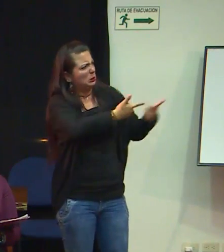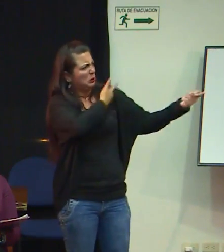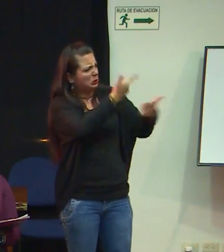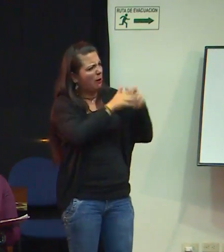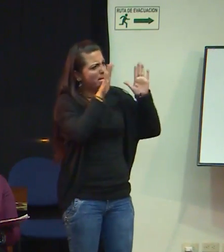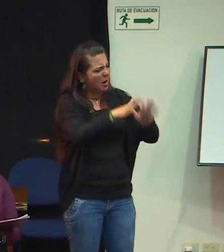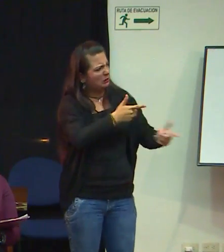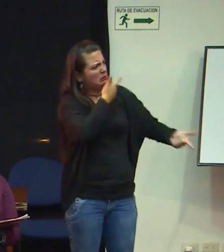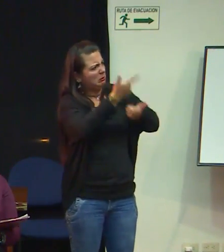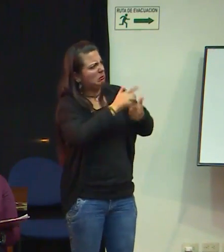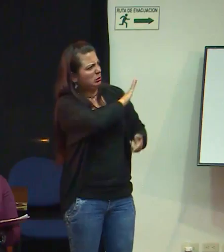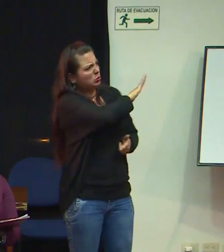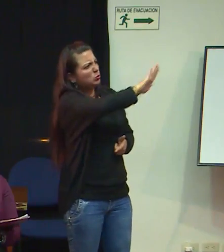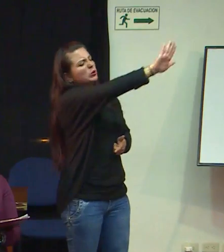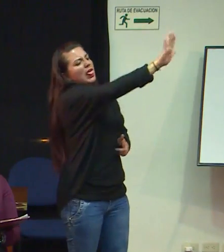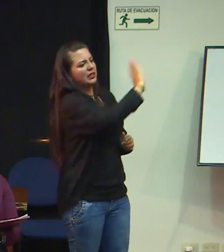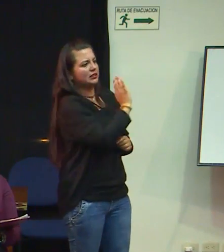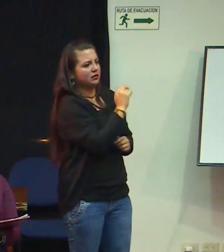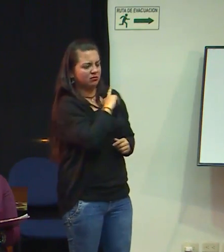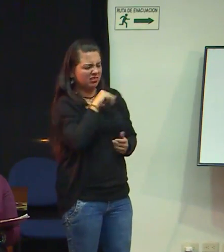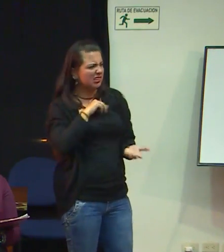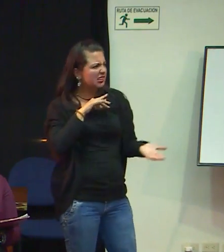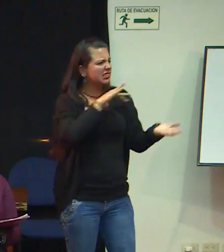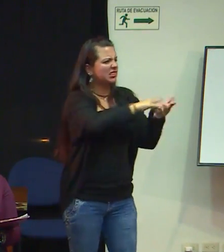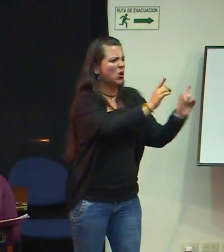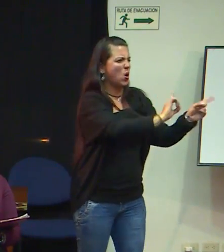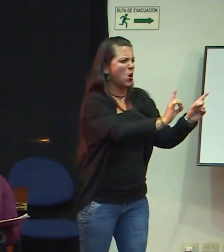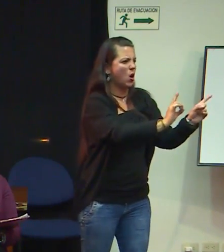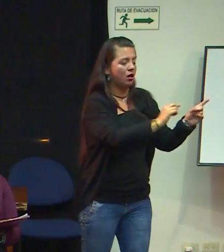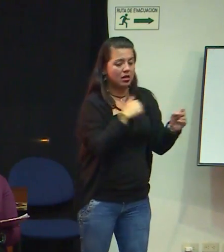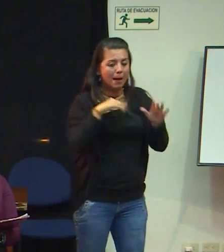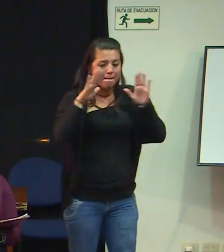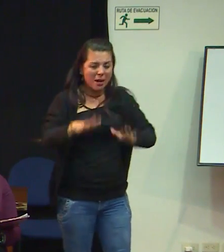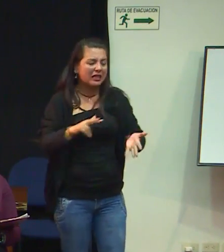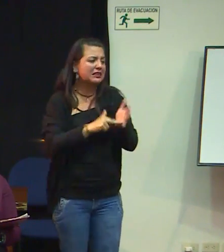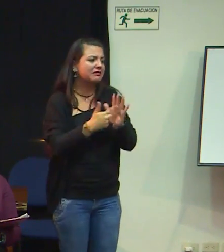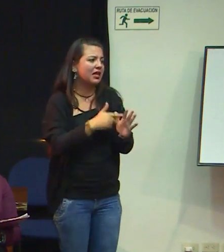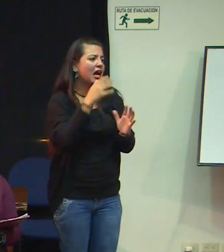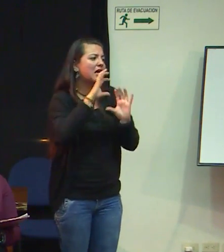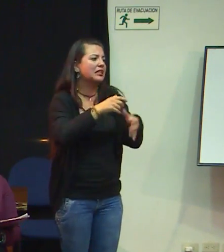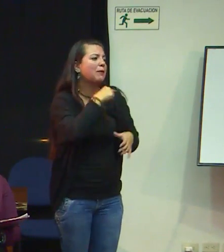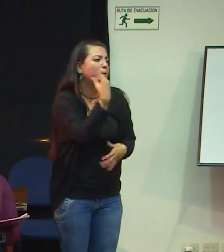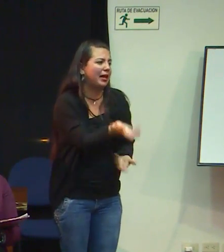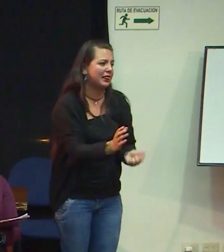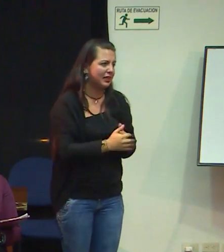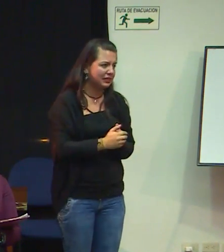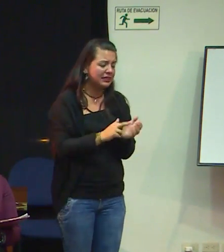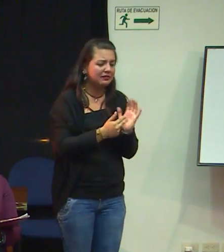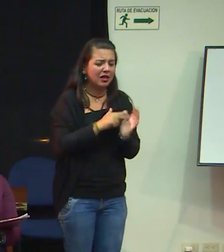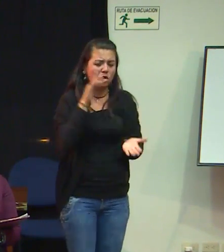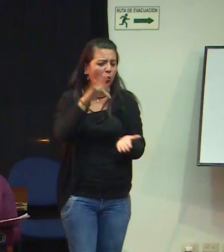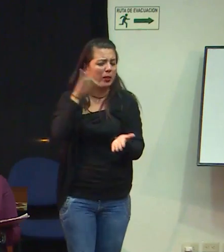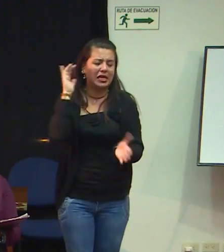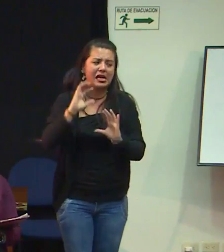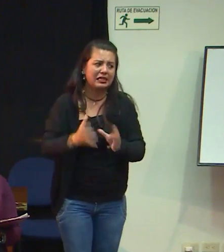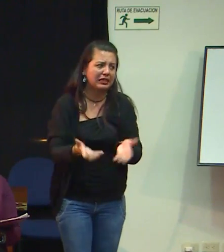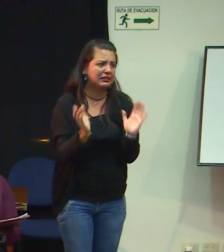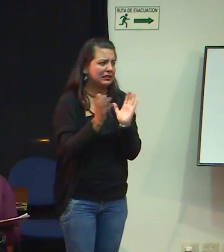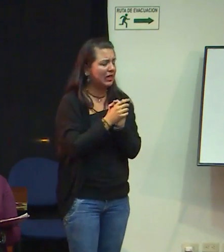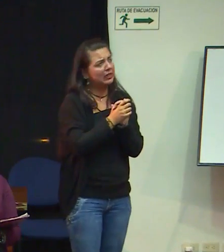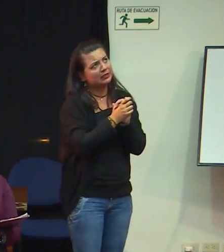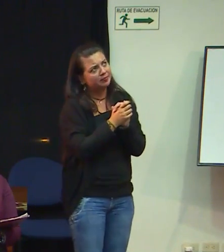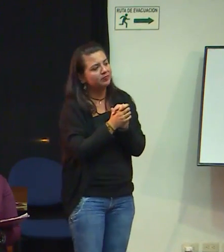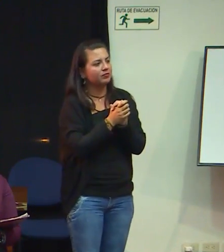en el paro. Nosotros no vamos a eso porque es que aquí paro es sinónimo de perder clase, es sinónimo de no venir a clase, es sinónimo